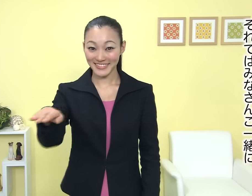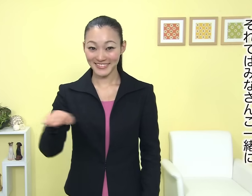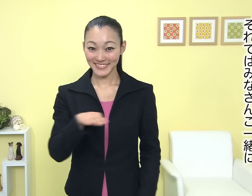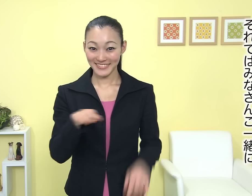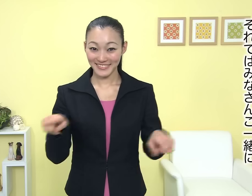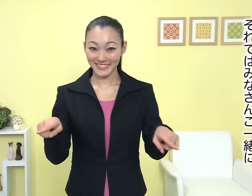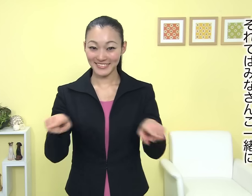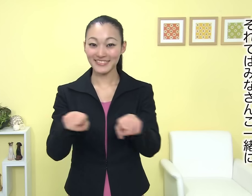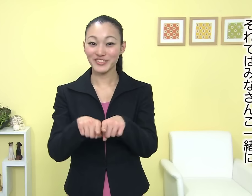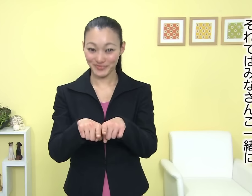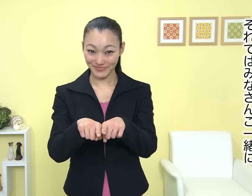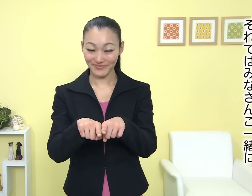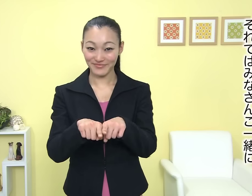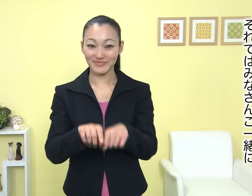それでは皆さんご一緒に、